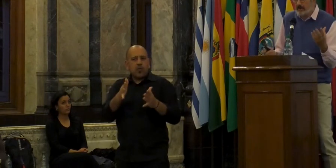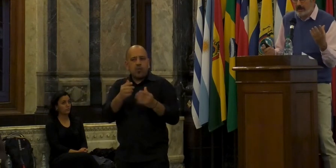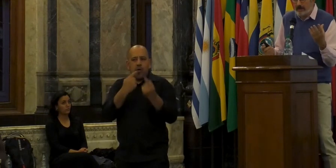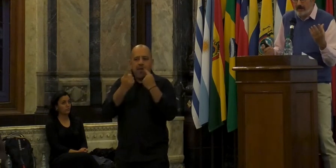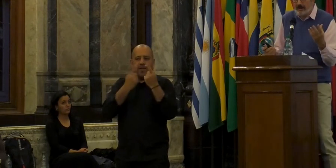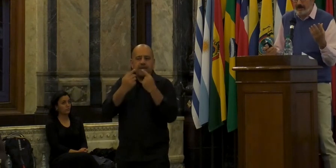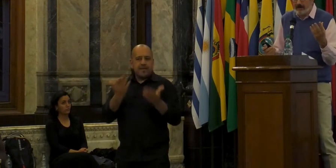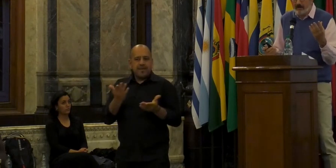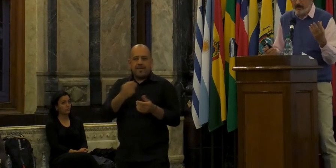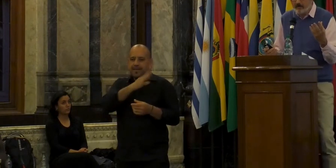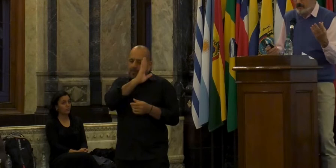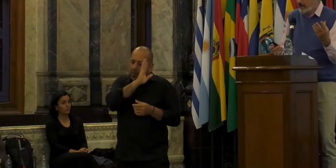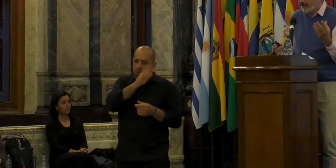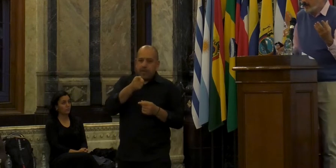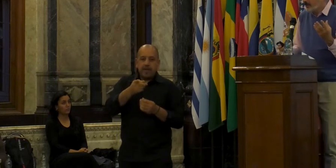es lo importante,